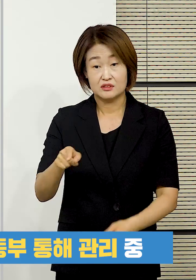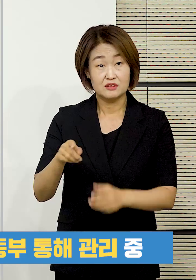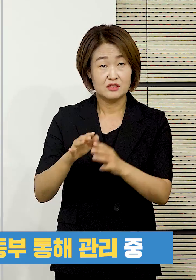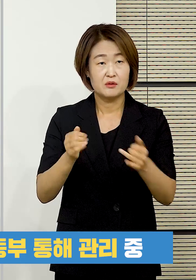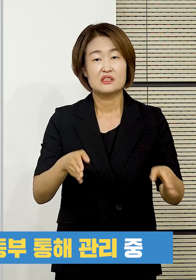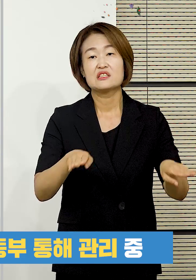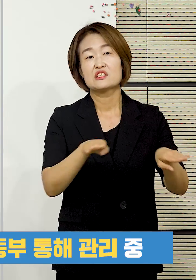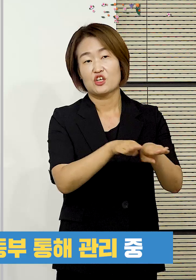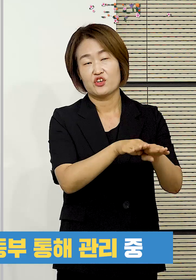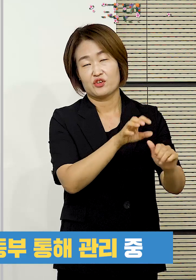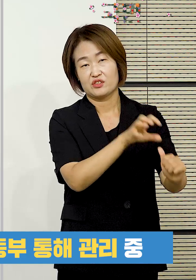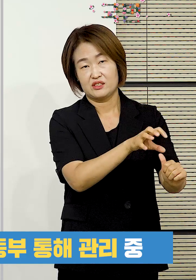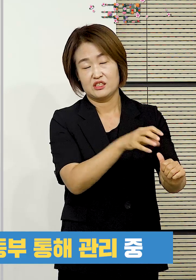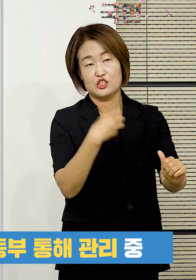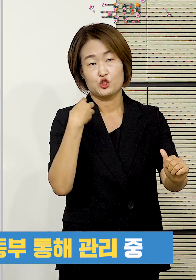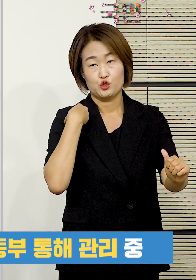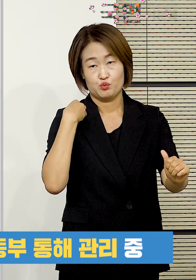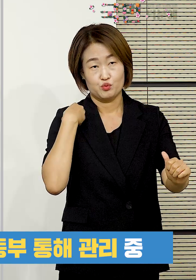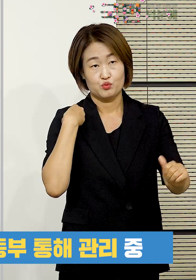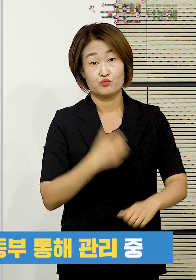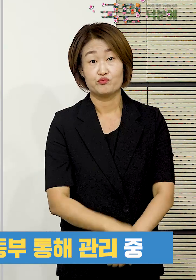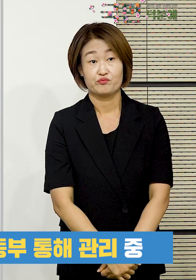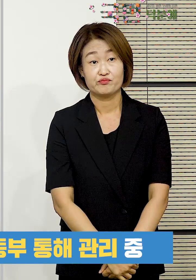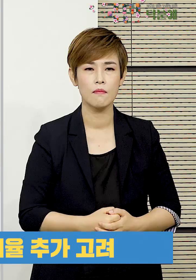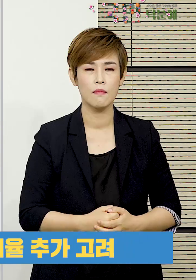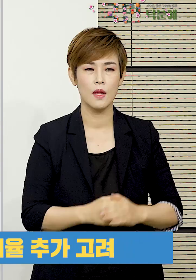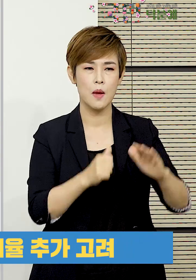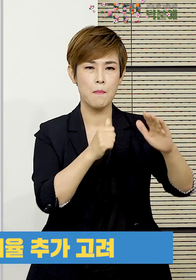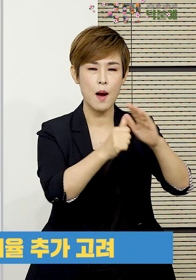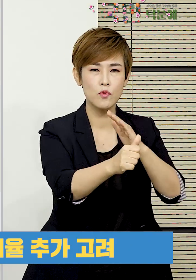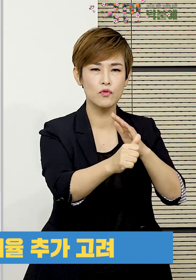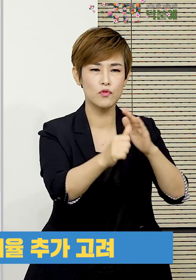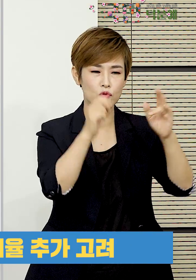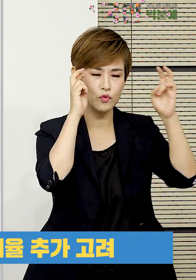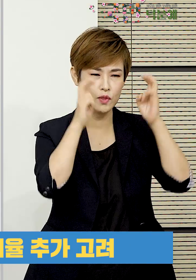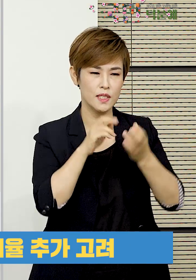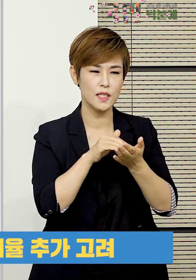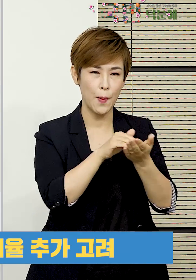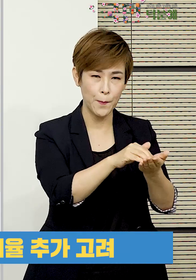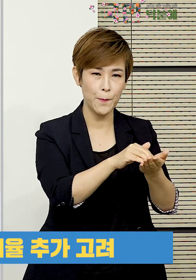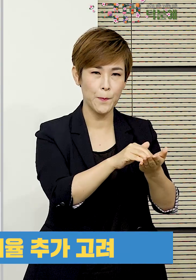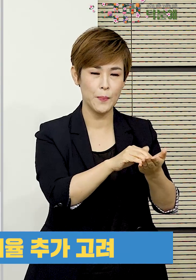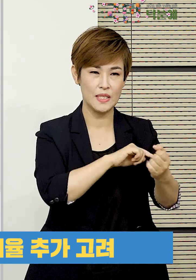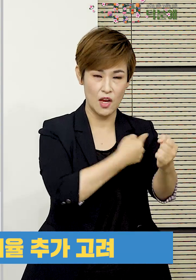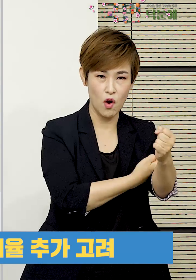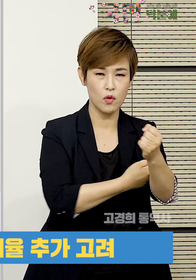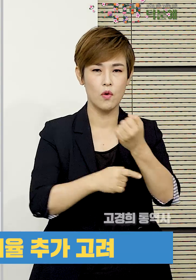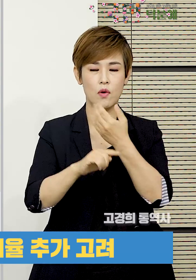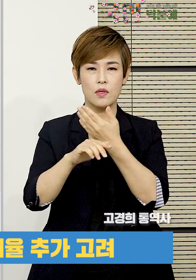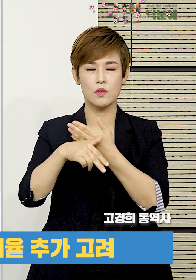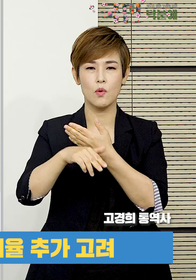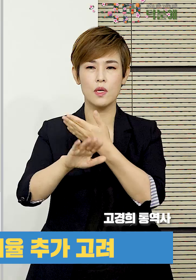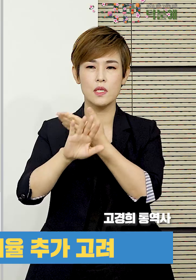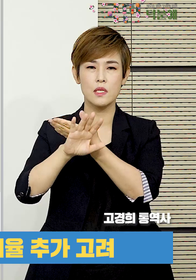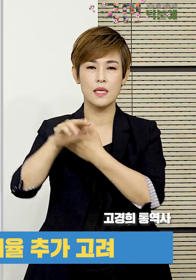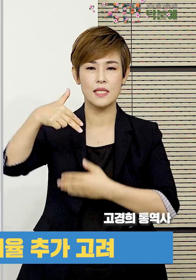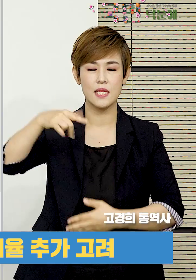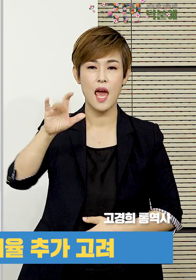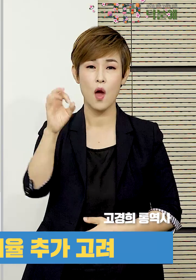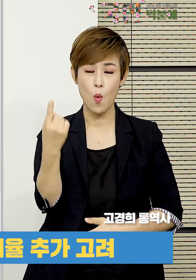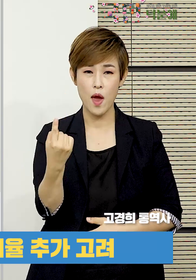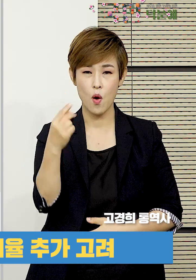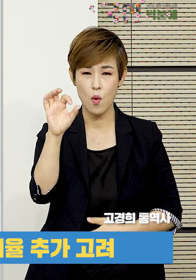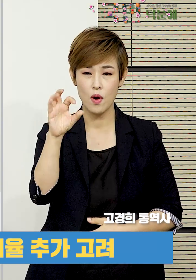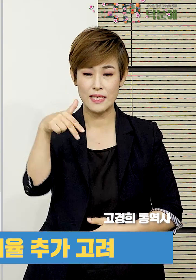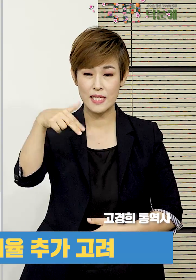체류 자격들은 이미 그 시설 격리가 의무화되고 있습니다. 방문 취업 자격 비자랑 그리고 재외 동포 그